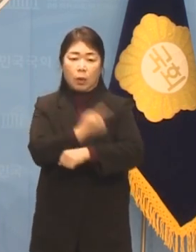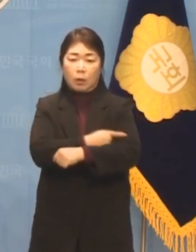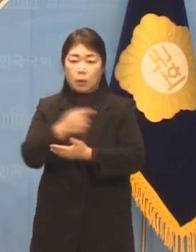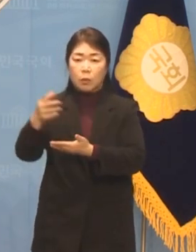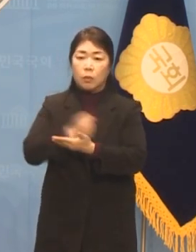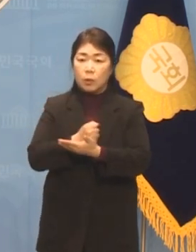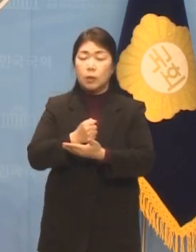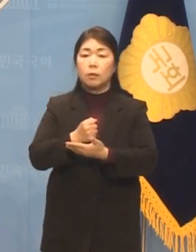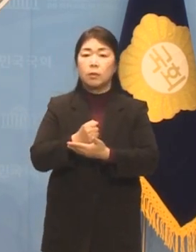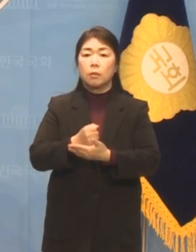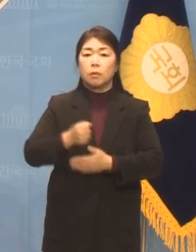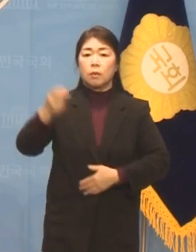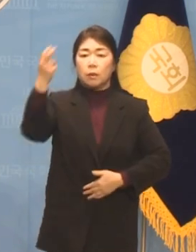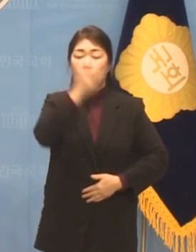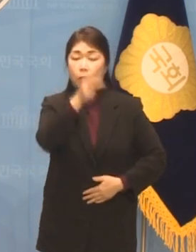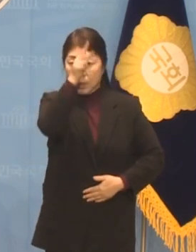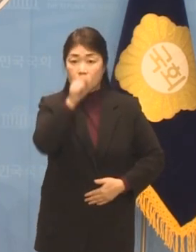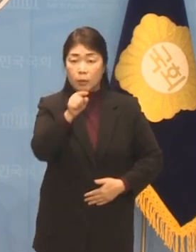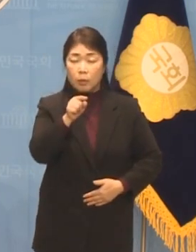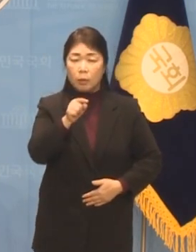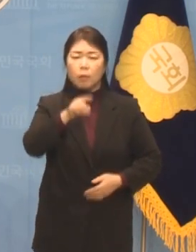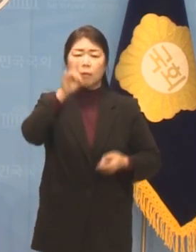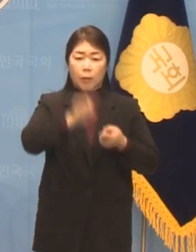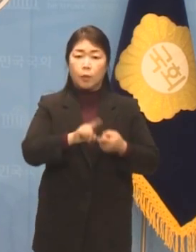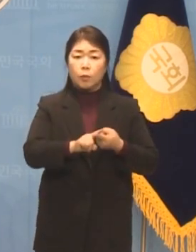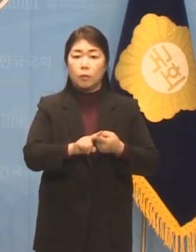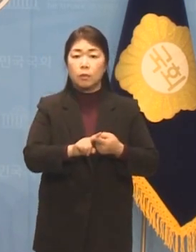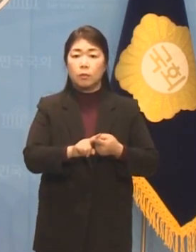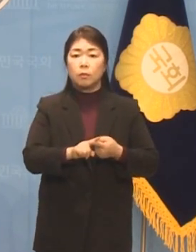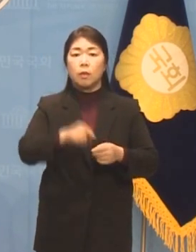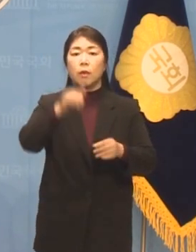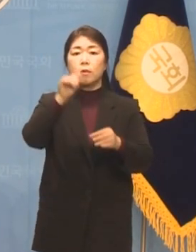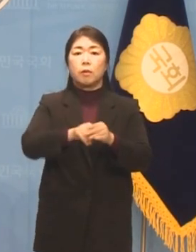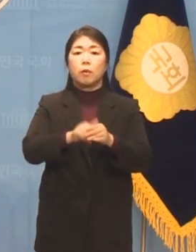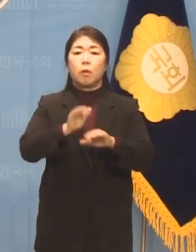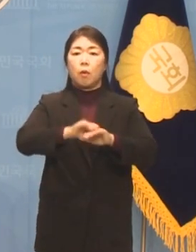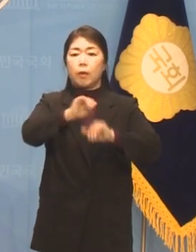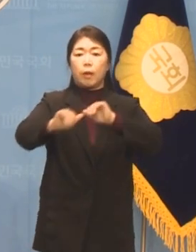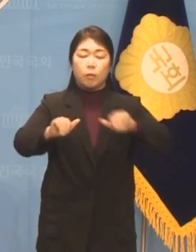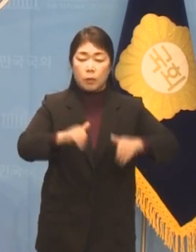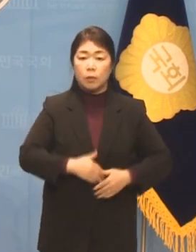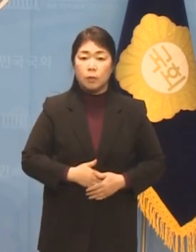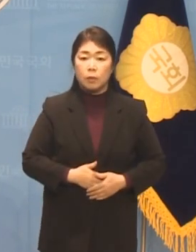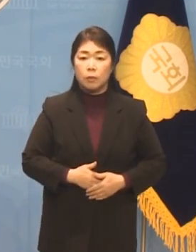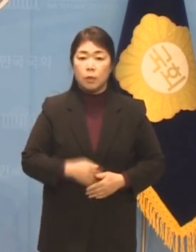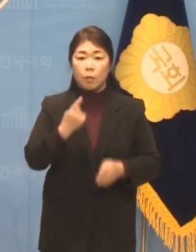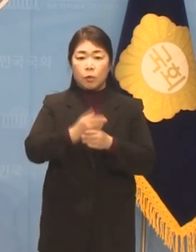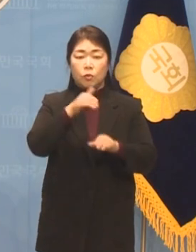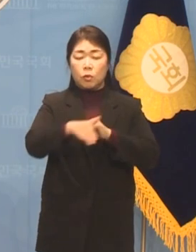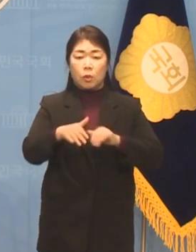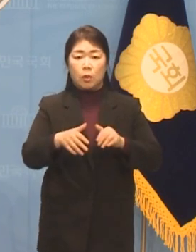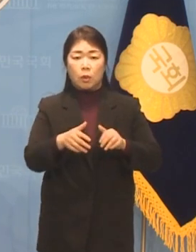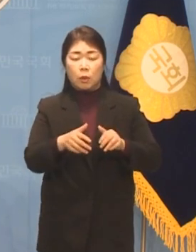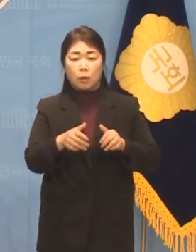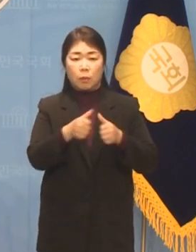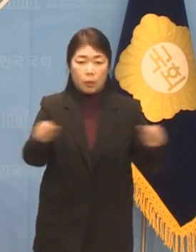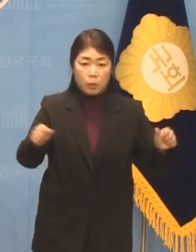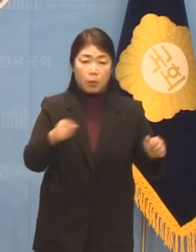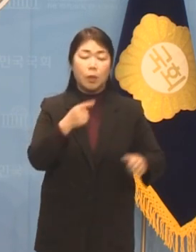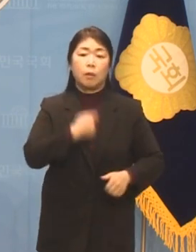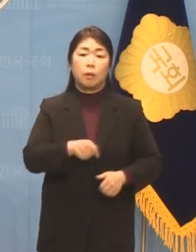가진 검찰이 대놓고 선거에 개입해서 민주주의를 훼손시켰다는 점에